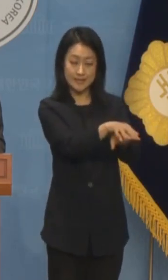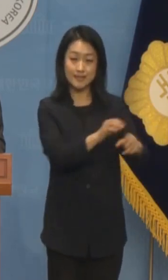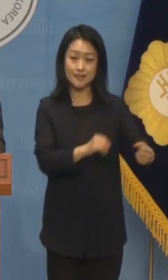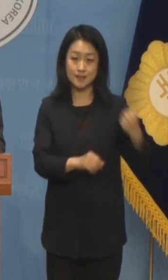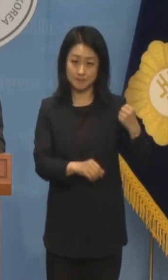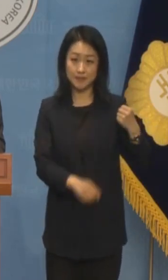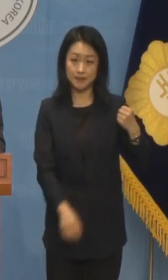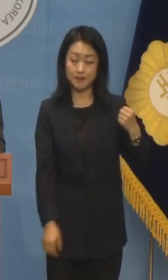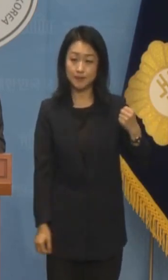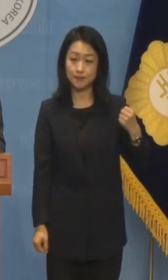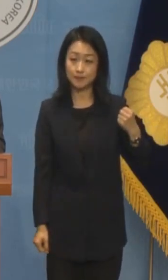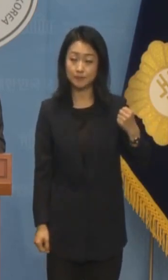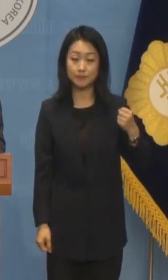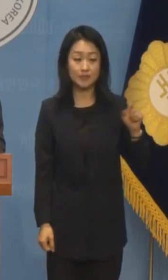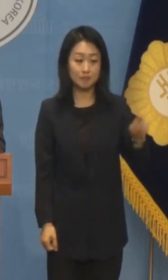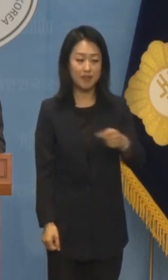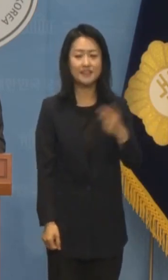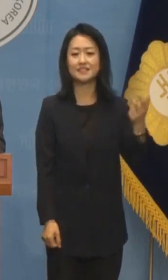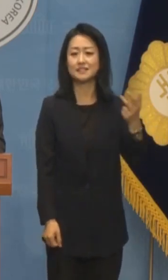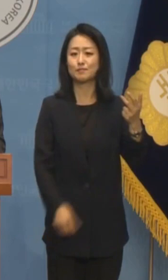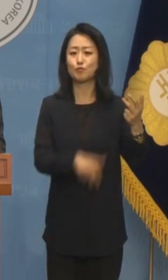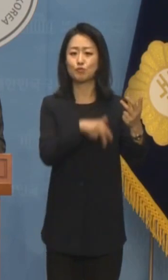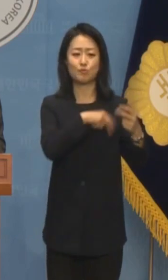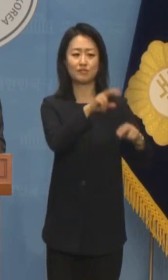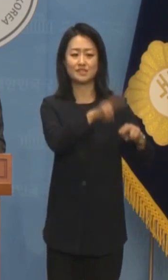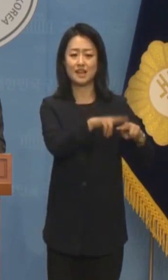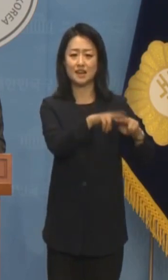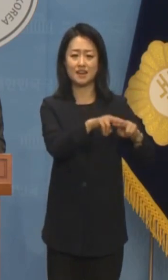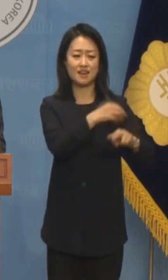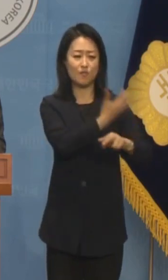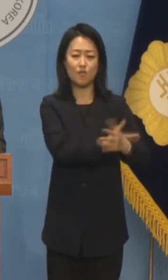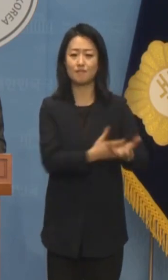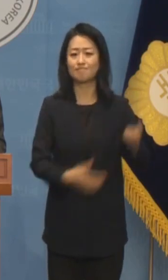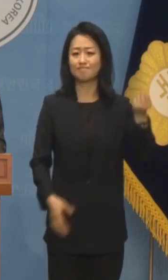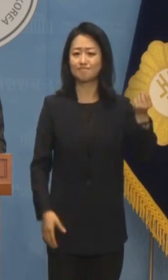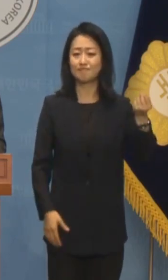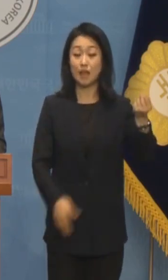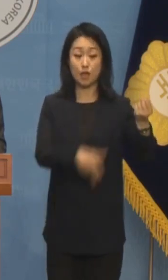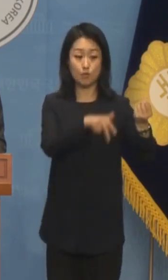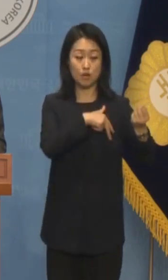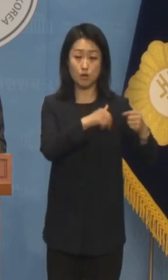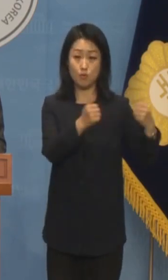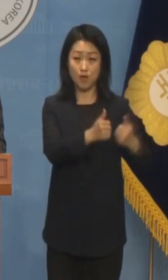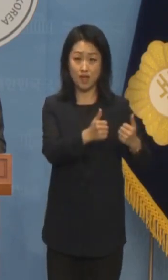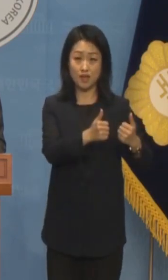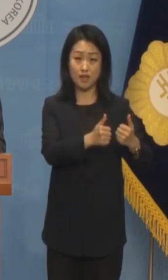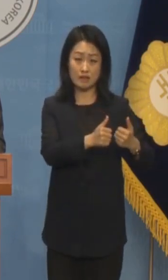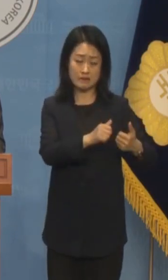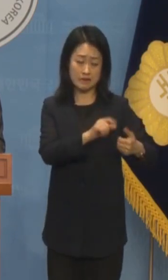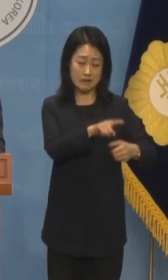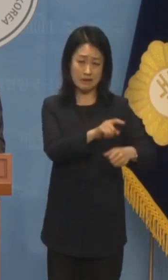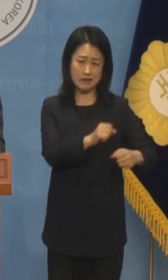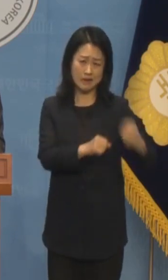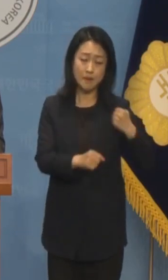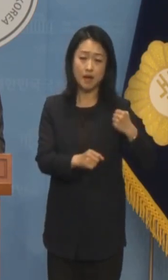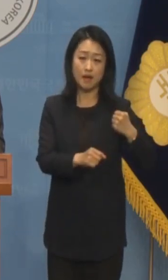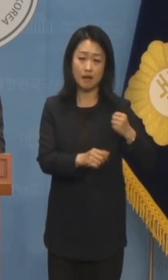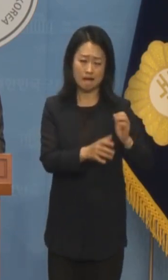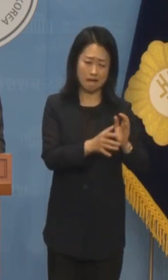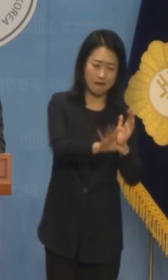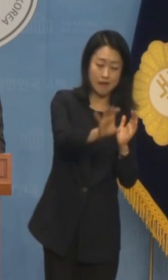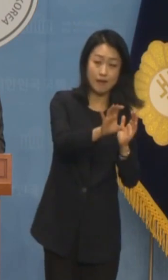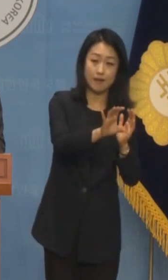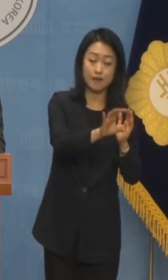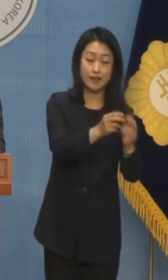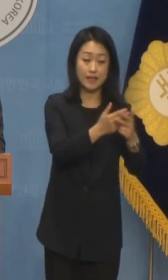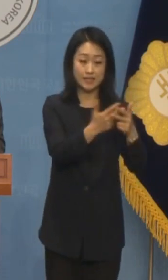있습니다. 170석의 거대 의석을 확보하고 의회에서 횡포를 부리고 있습니다.